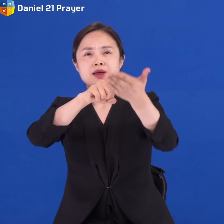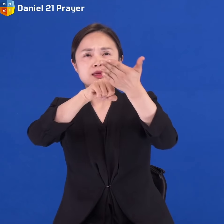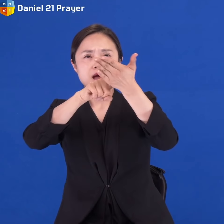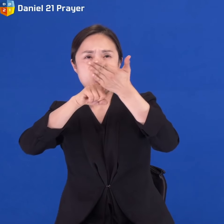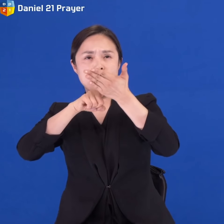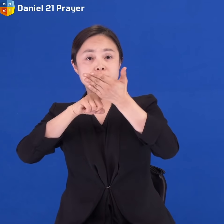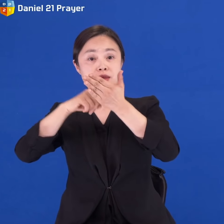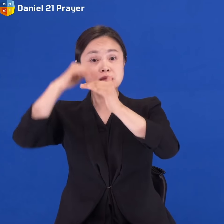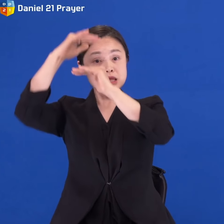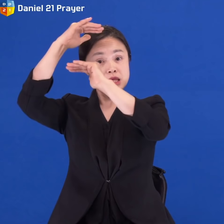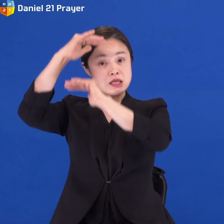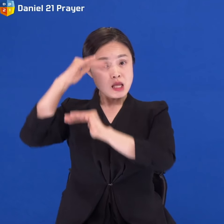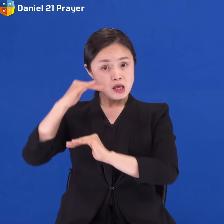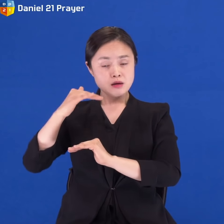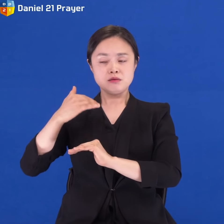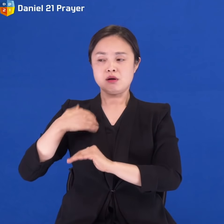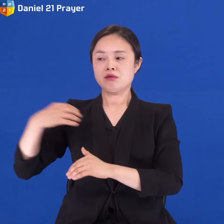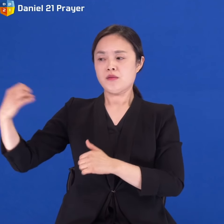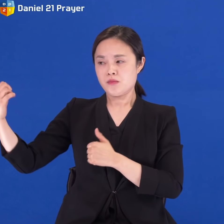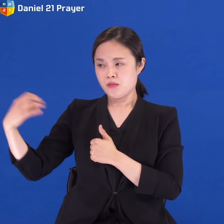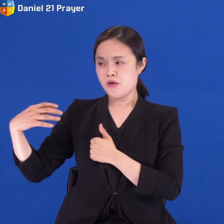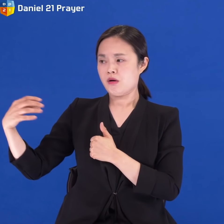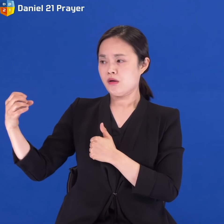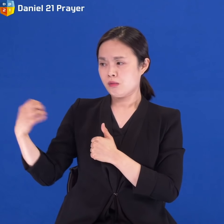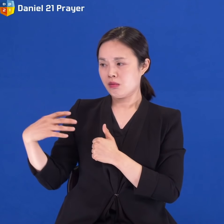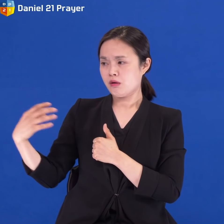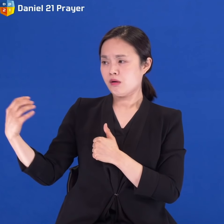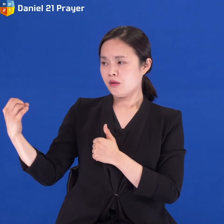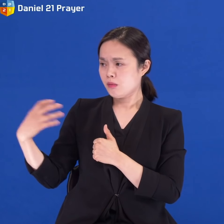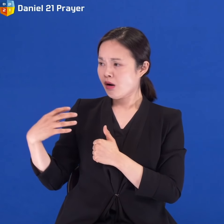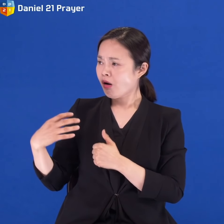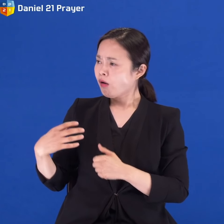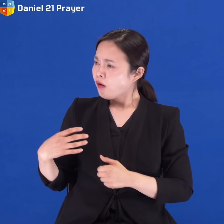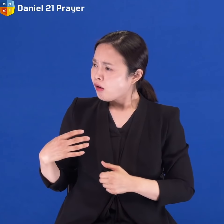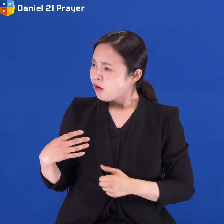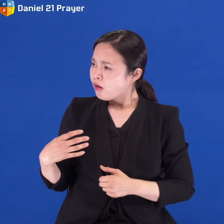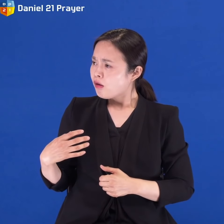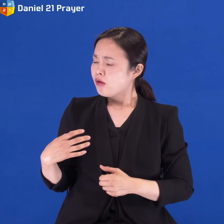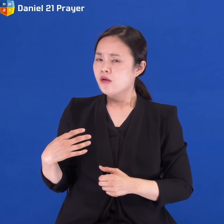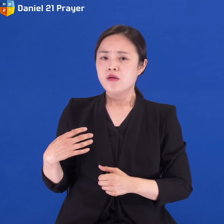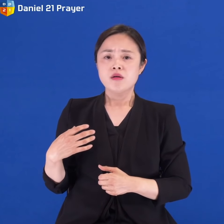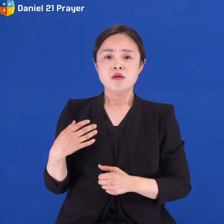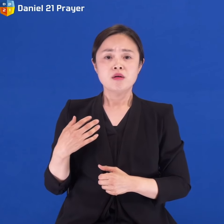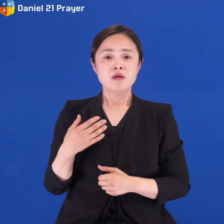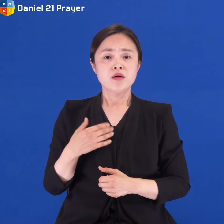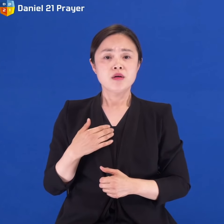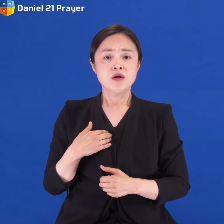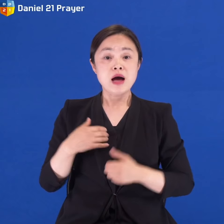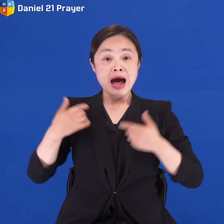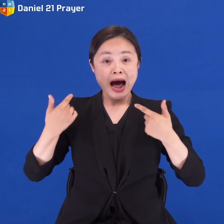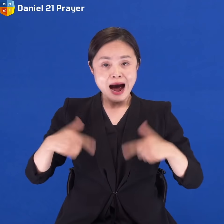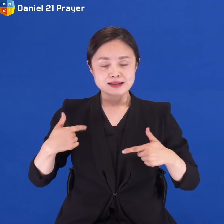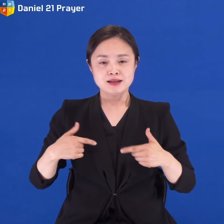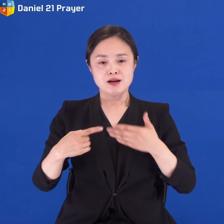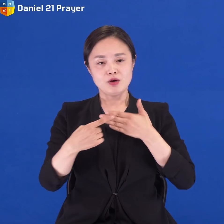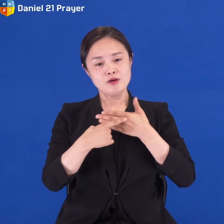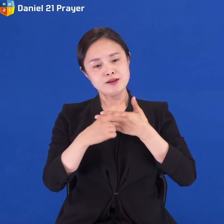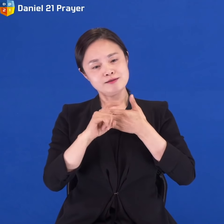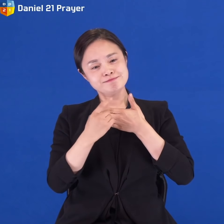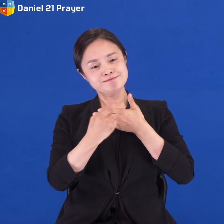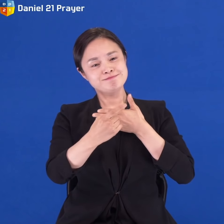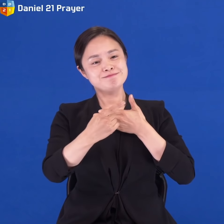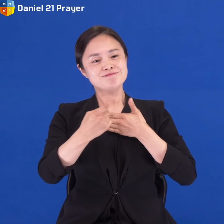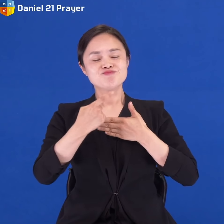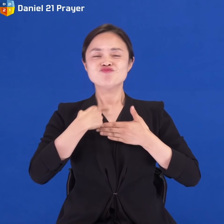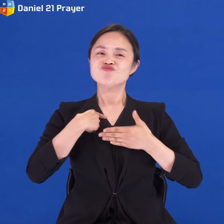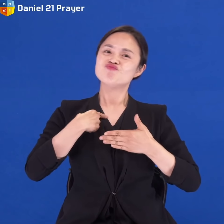몇 시간 한 것 같습니다. 저는 태어나 처음으로 항상 안 그런 척, 괜찮은 척, 잘난 척